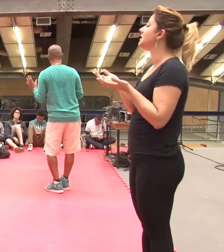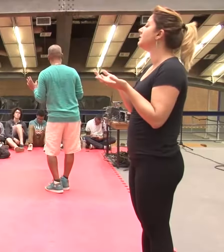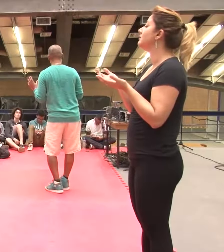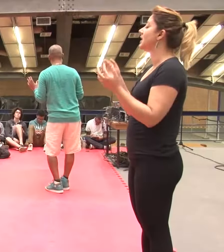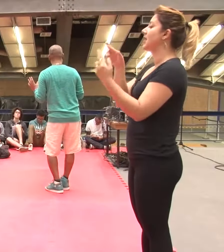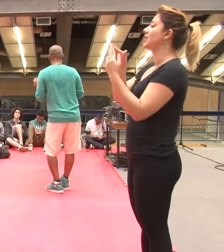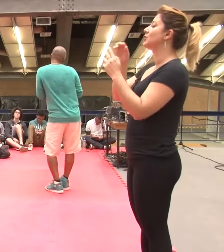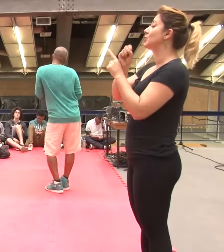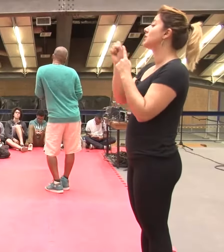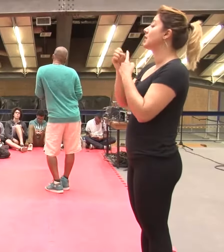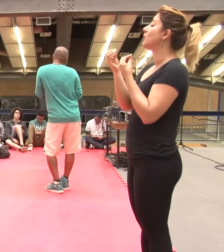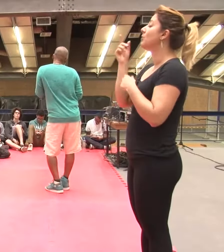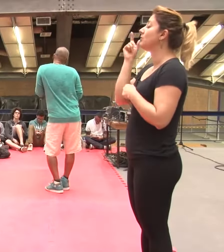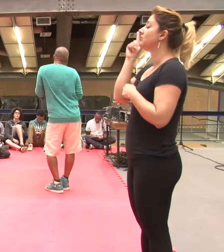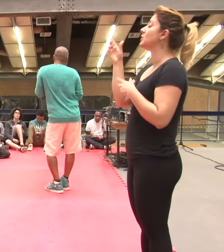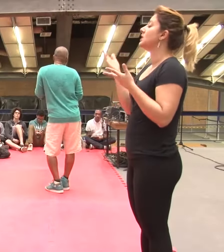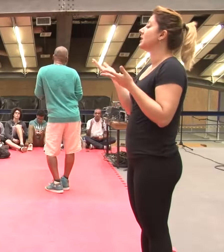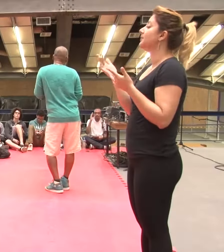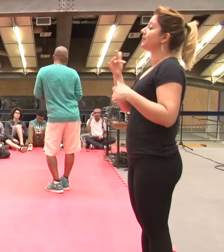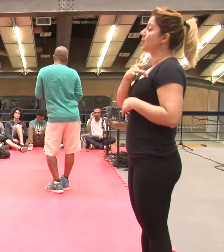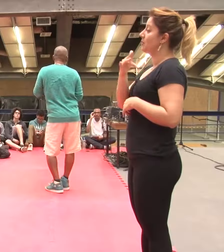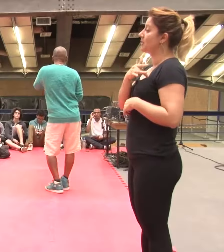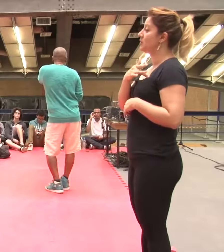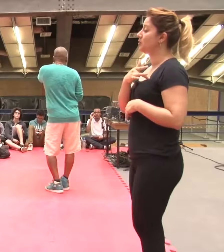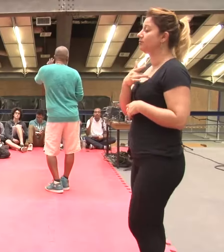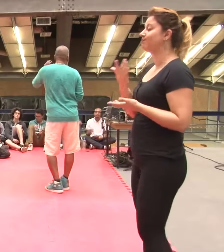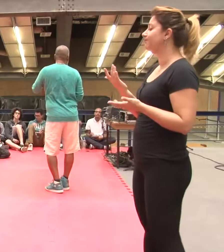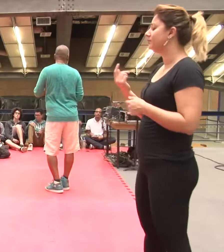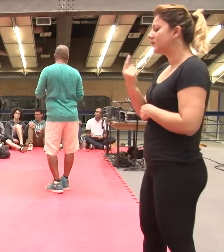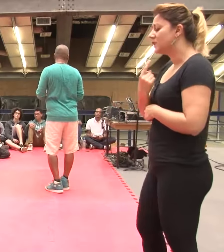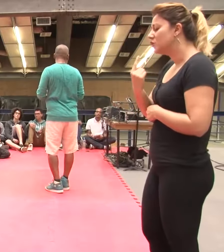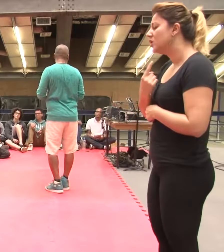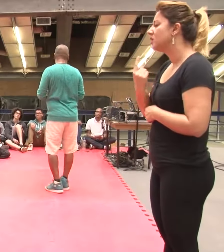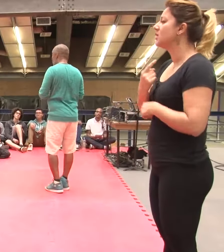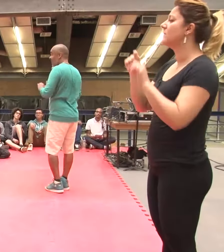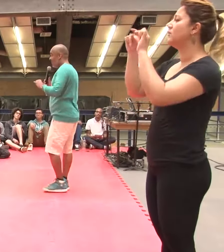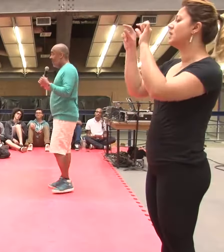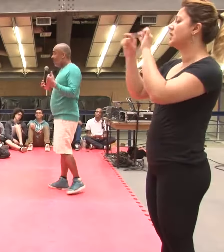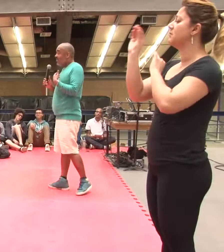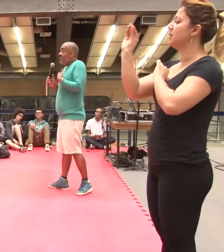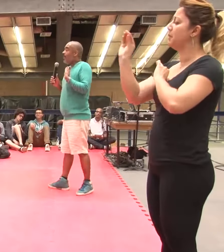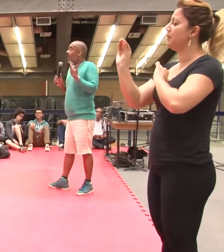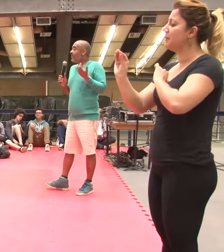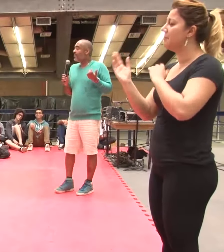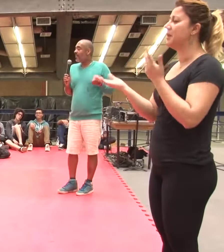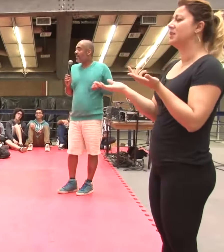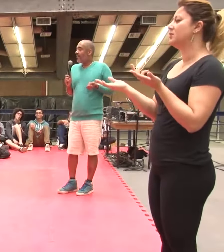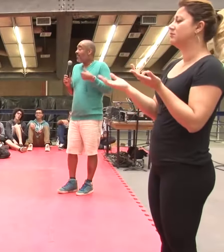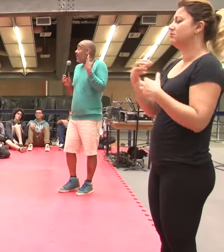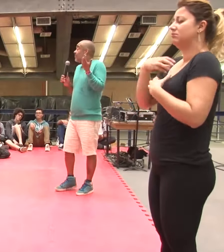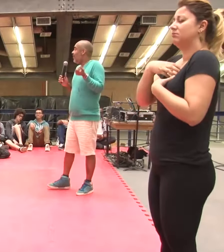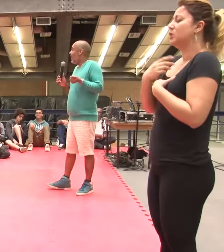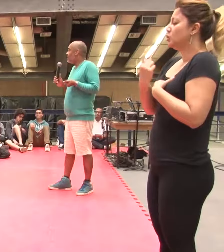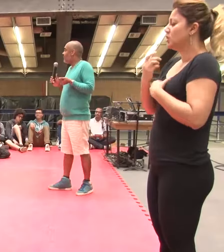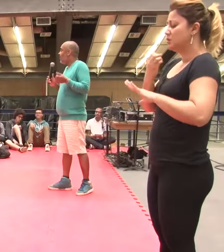rede social, né? O romântico vive feliz lá sozinho, coloca lá as postagens dele, né? Se basta,